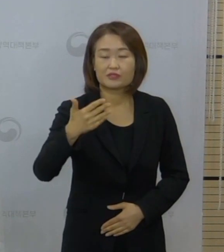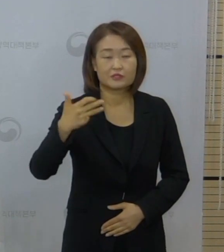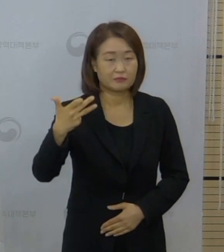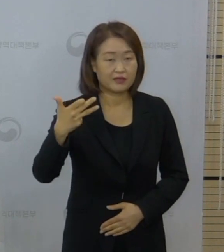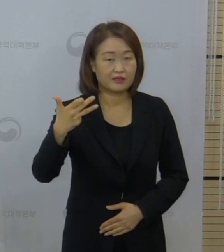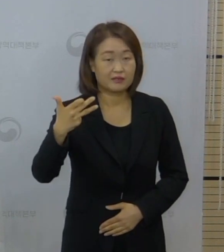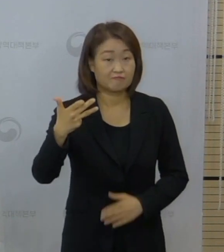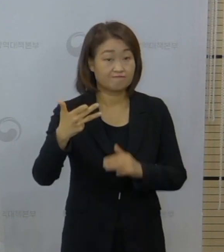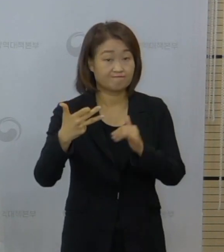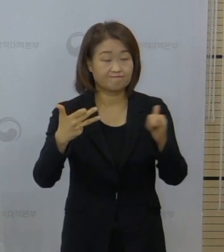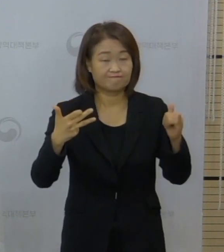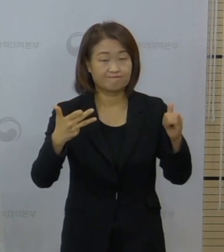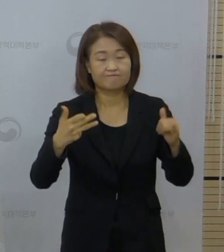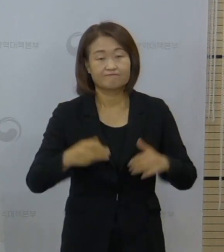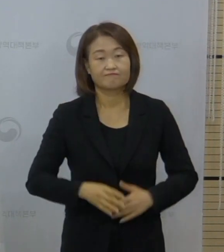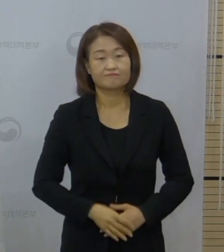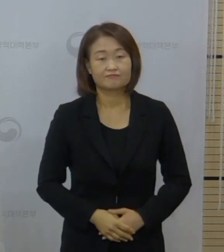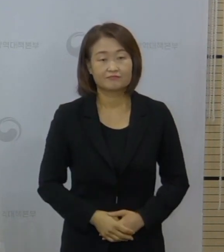3,918명입니다.